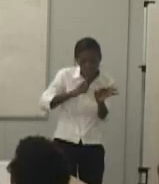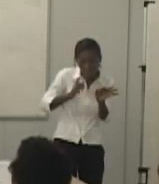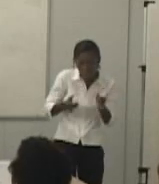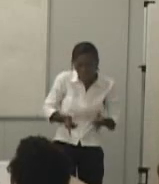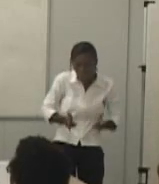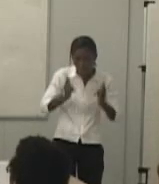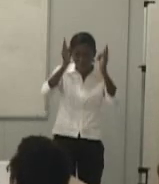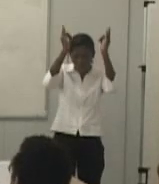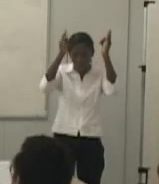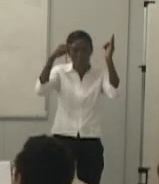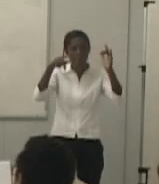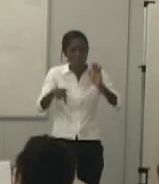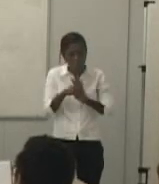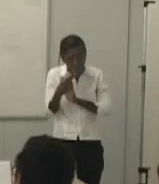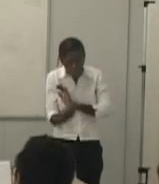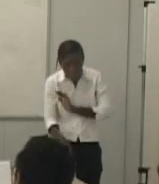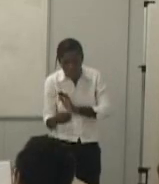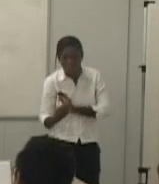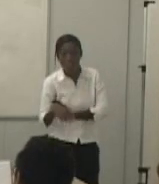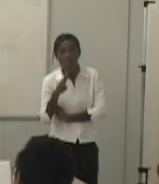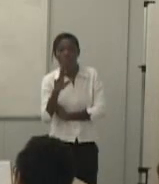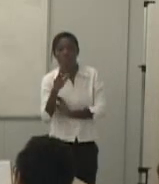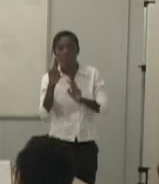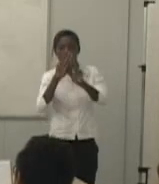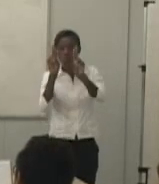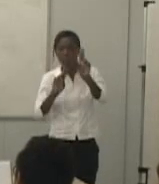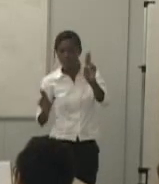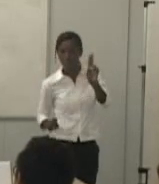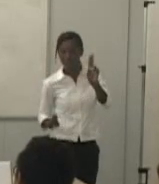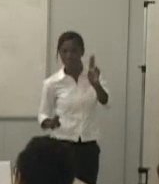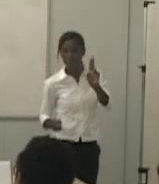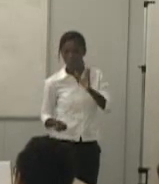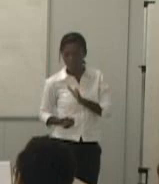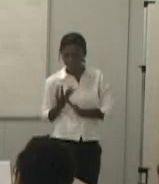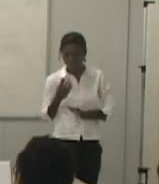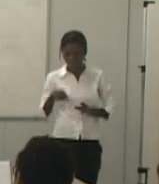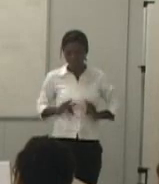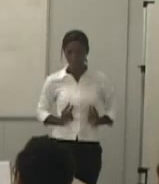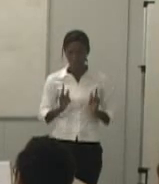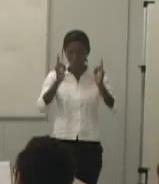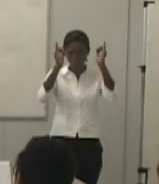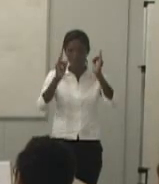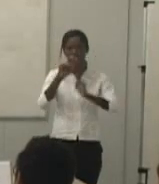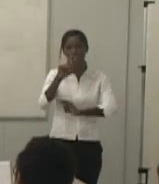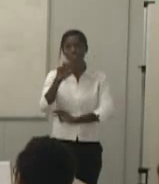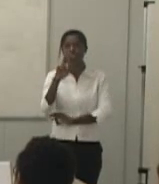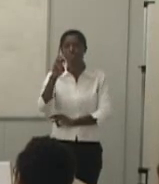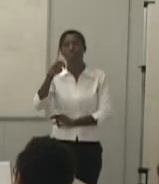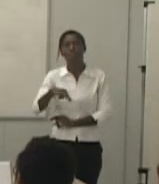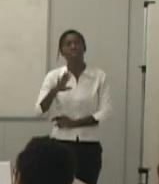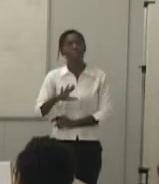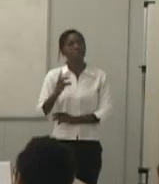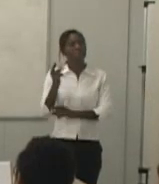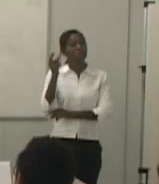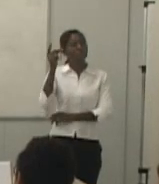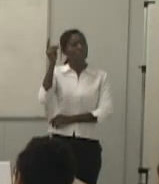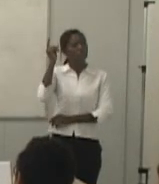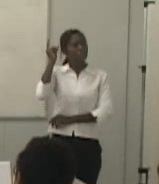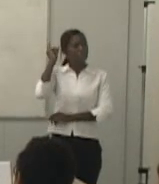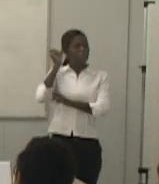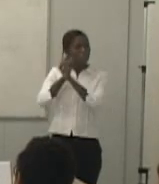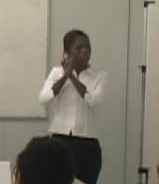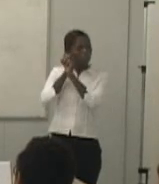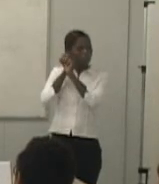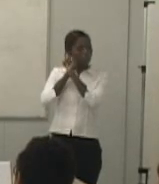UFRJ nesse âmbito do reúne foi o prédio inem Xerém mas a gente levou muito tempo muito tempo paraa